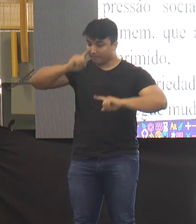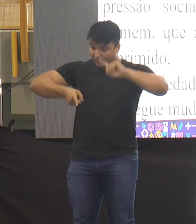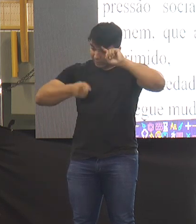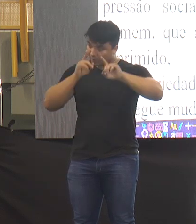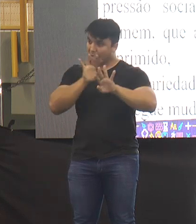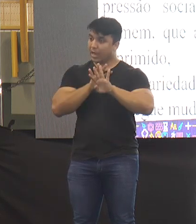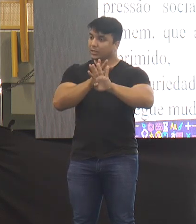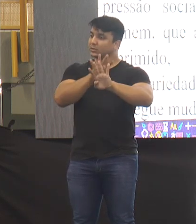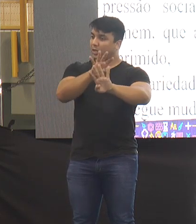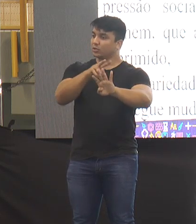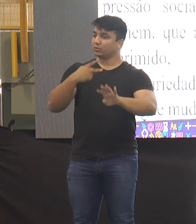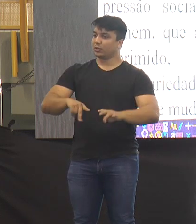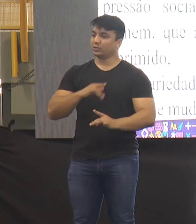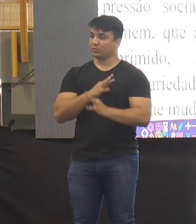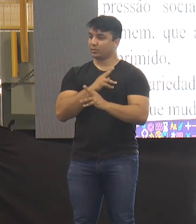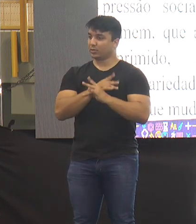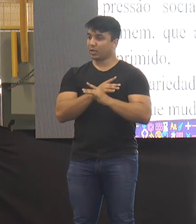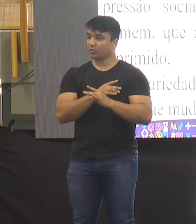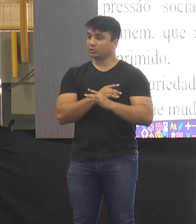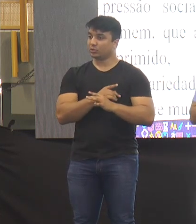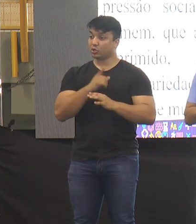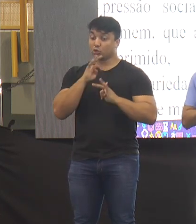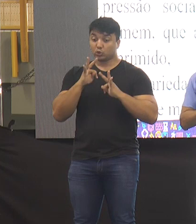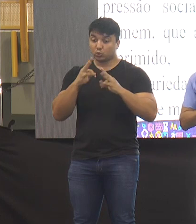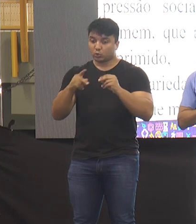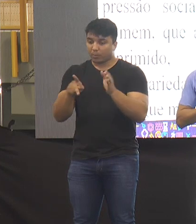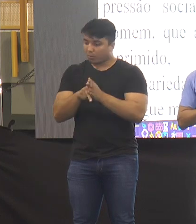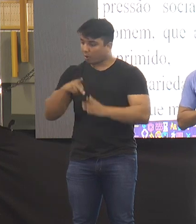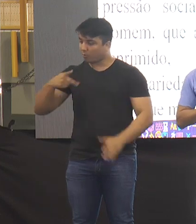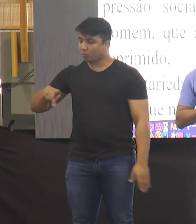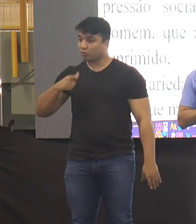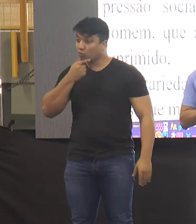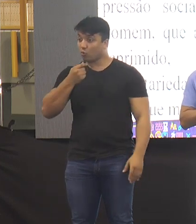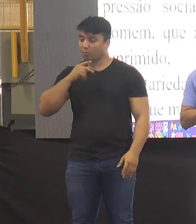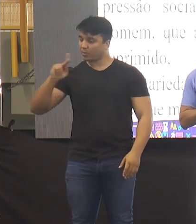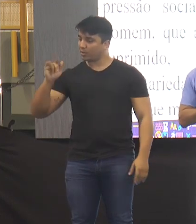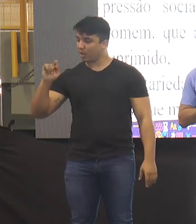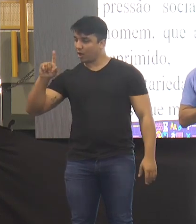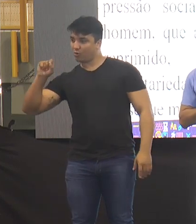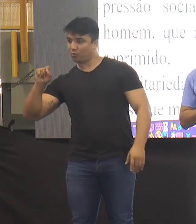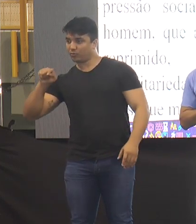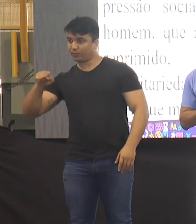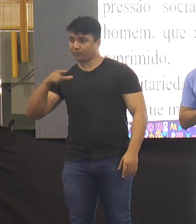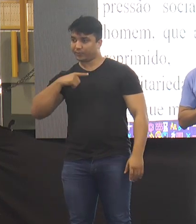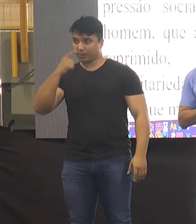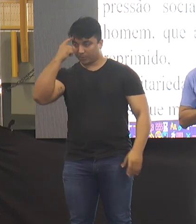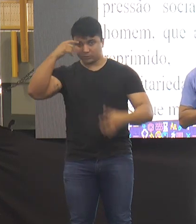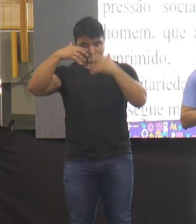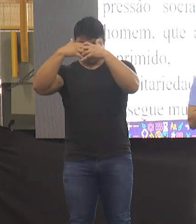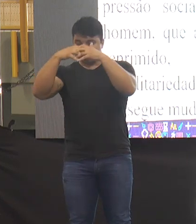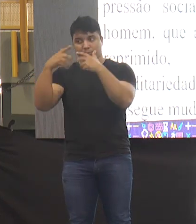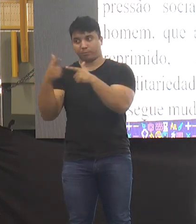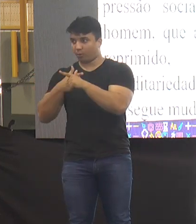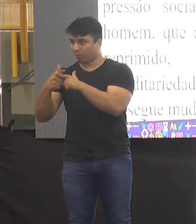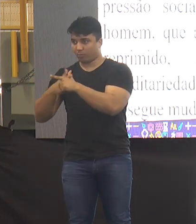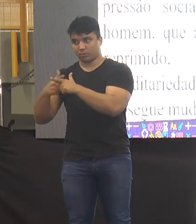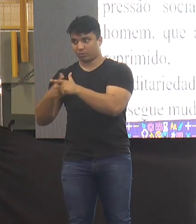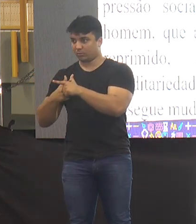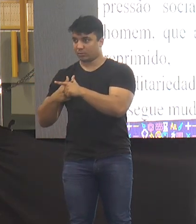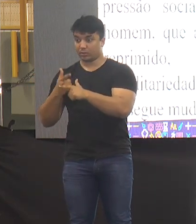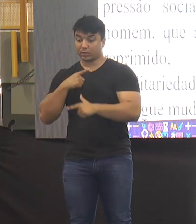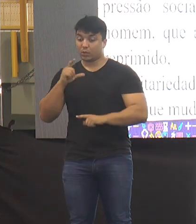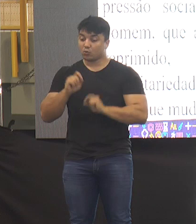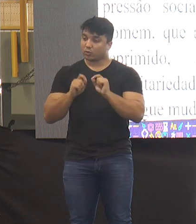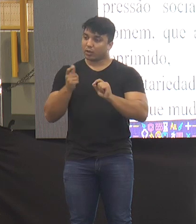da cidade. Tudo que deveria ser dele, Iago, na cabeça doente dele, acaba nas mãos